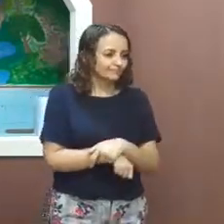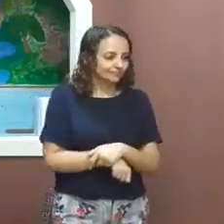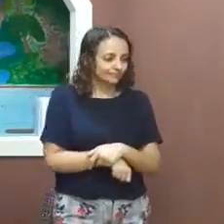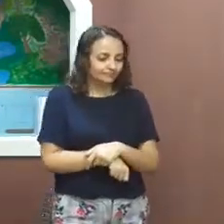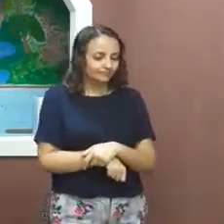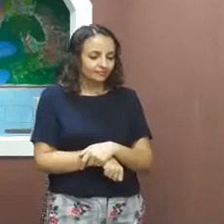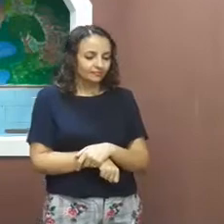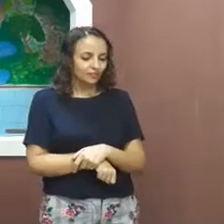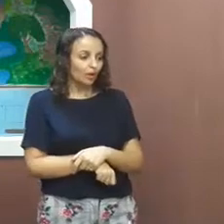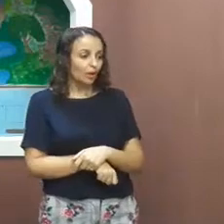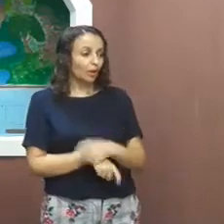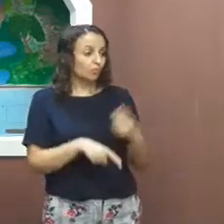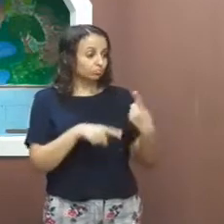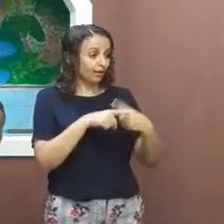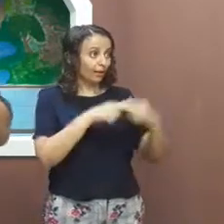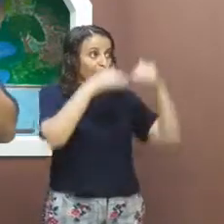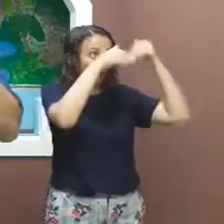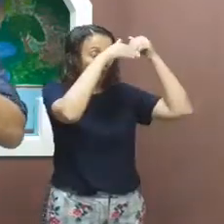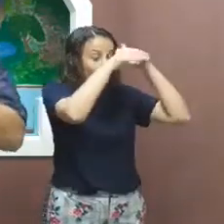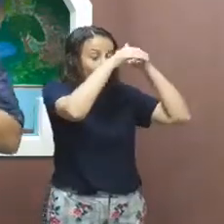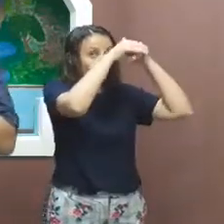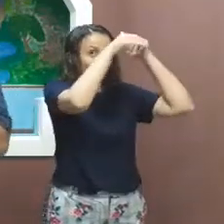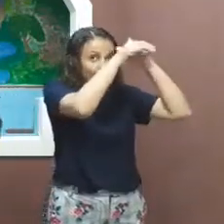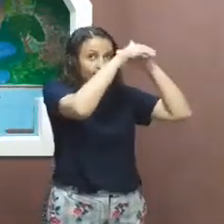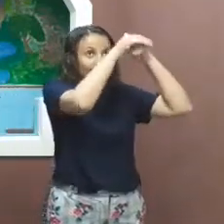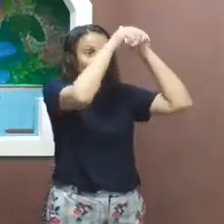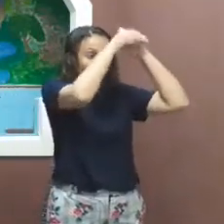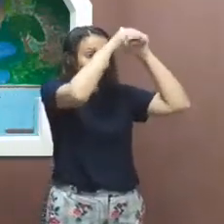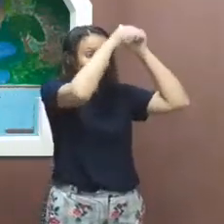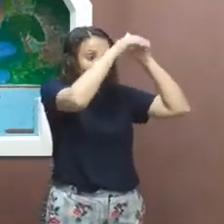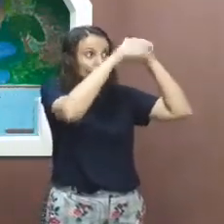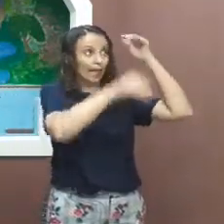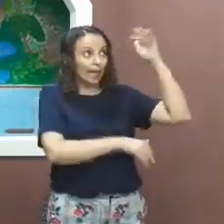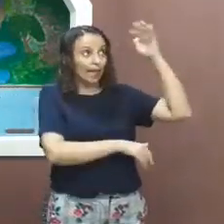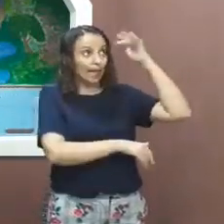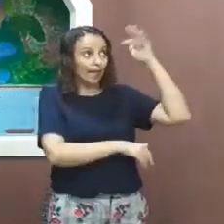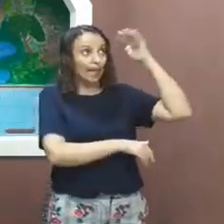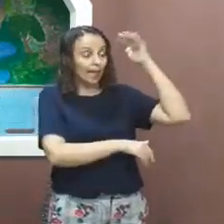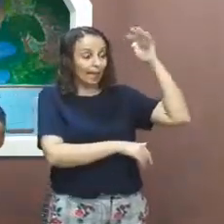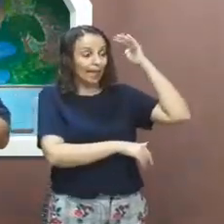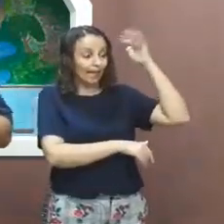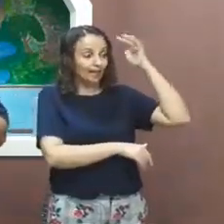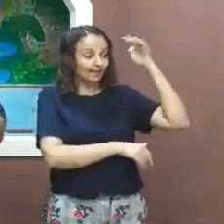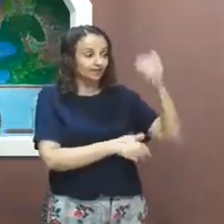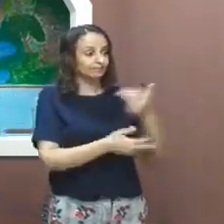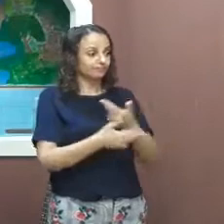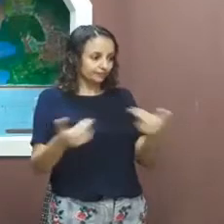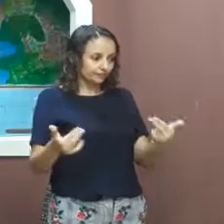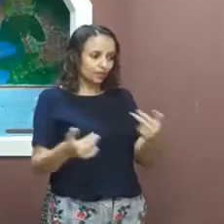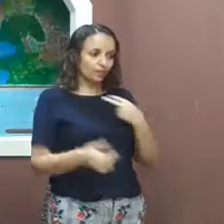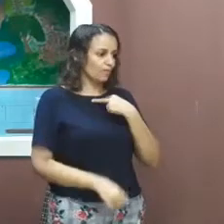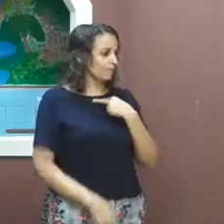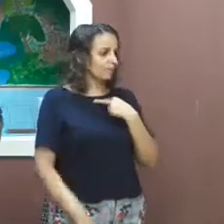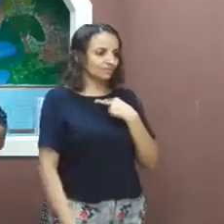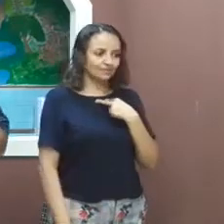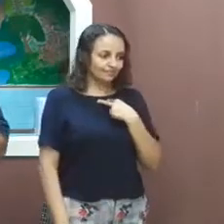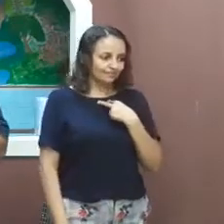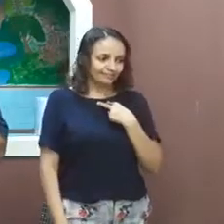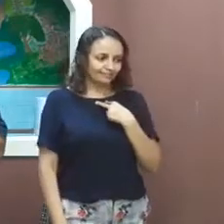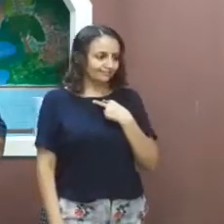Não acumulem para vocês. Irmão,